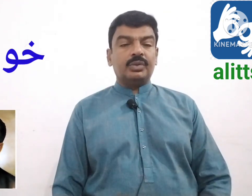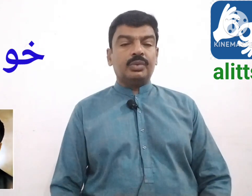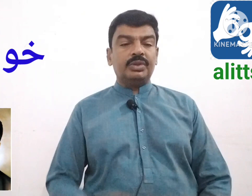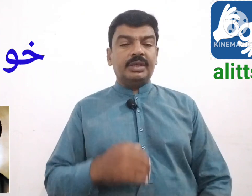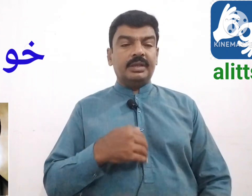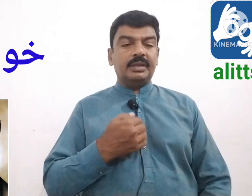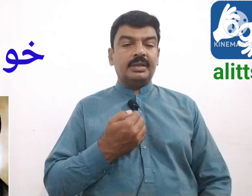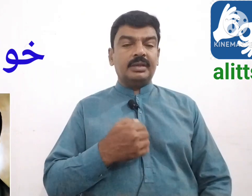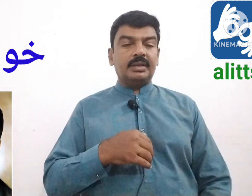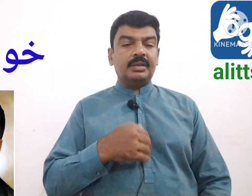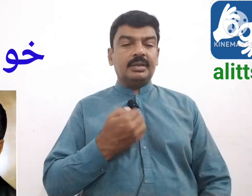खुदी,